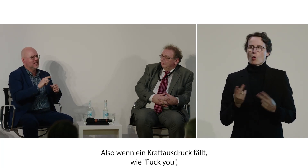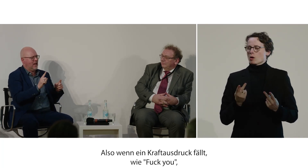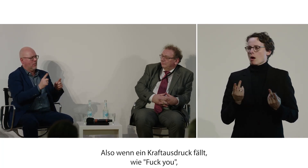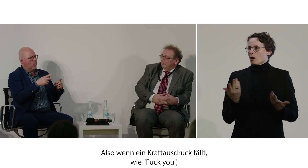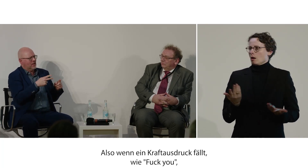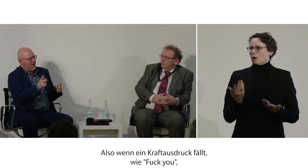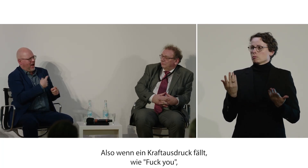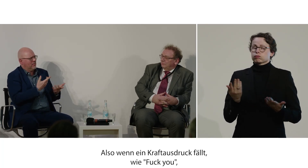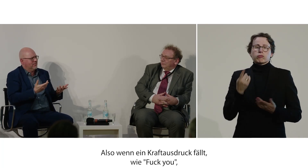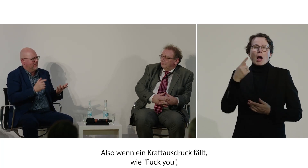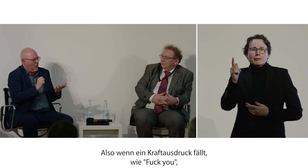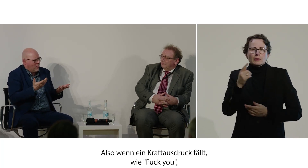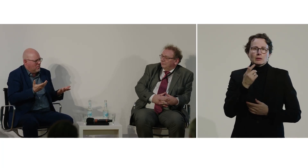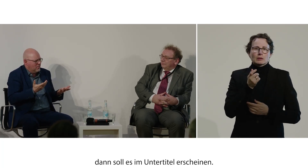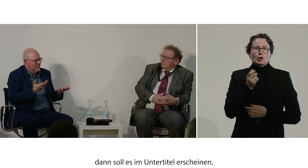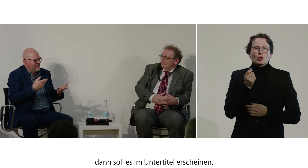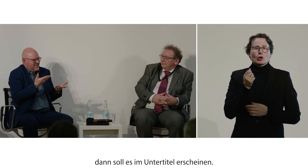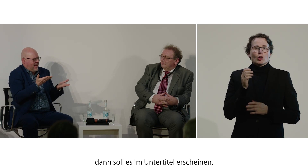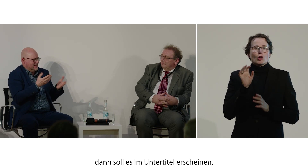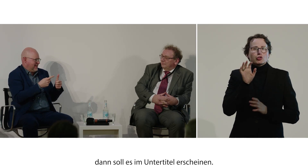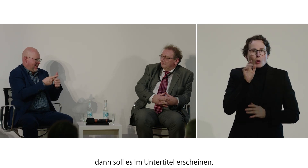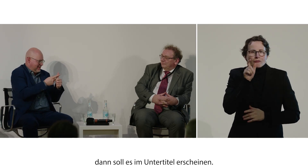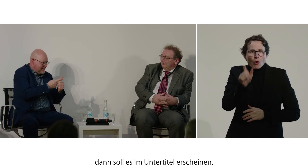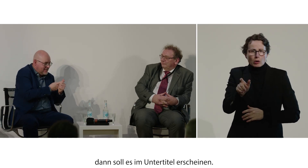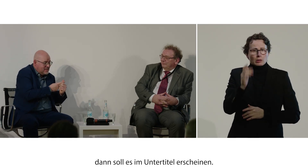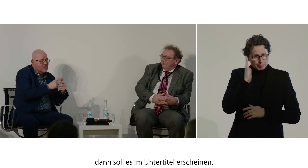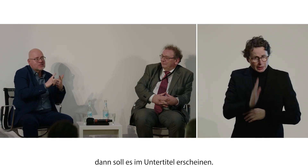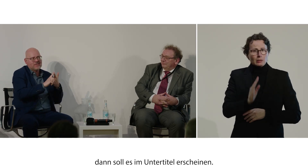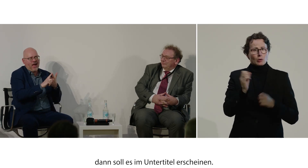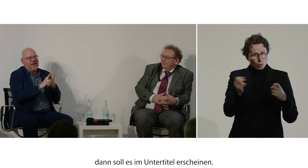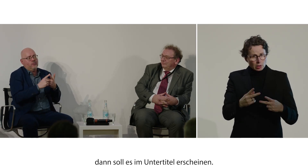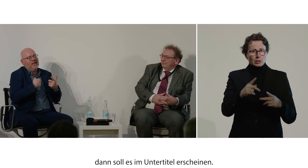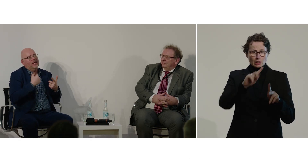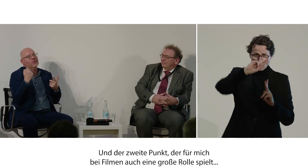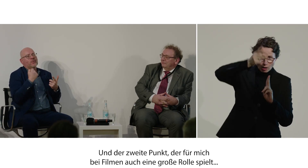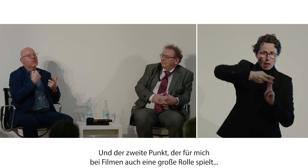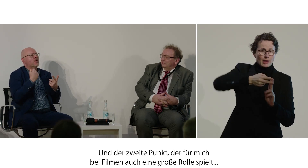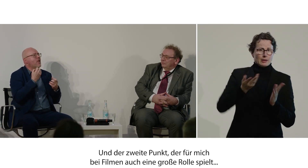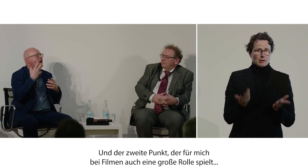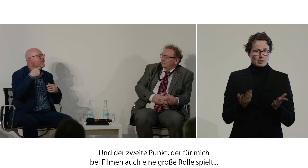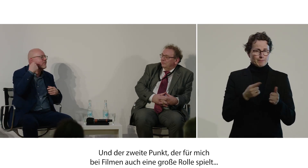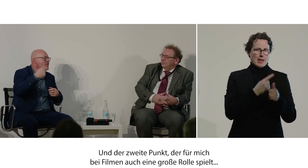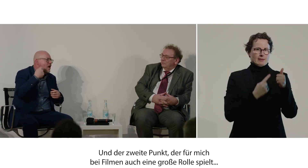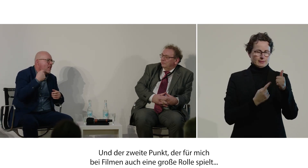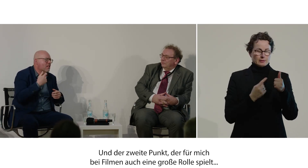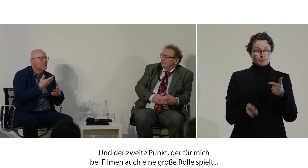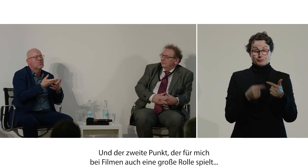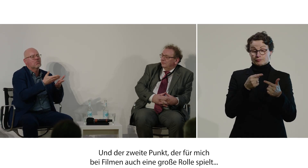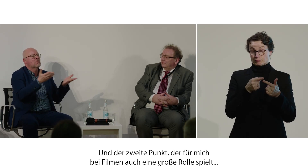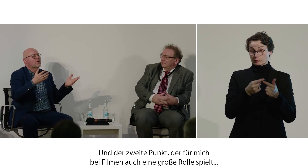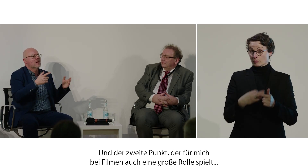ich nicht, Kraftausdrücke wie fuck you oder was auch immer fällt, dann soll das auch im Untertitel erscheinen. Das ist das Erste. Und der zweite Punkt, der für mich